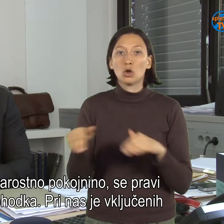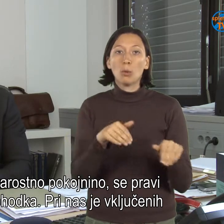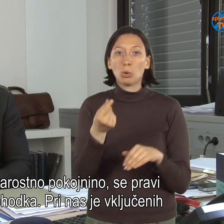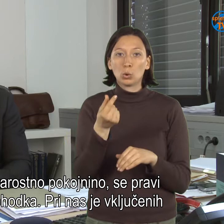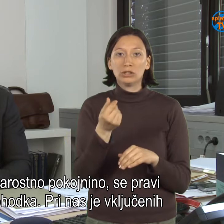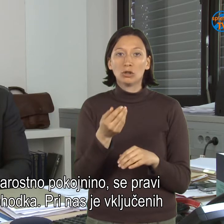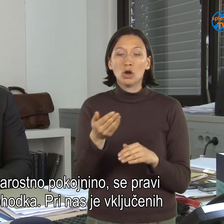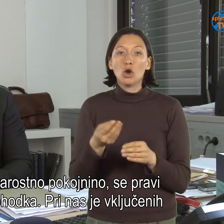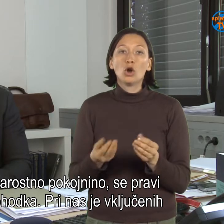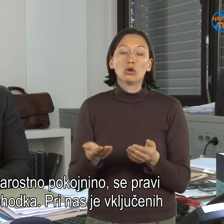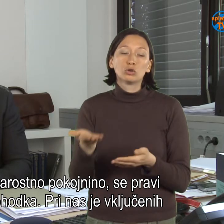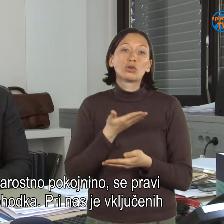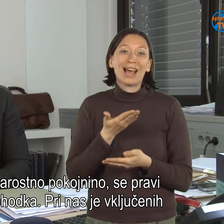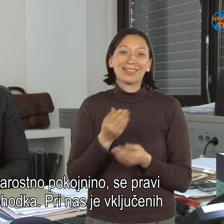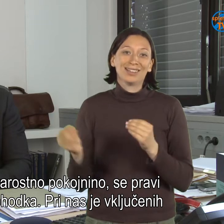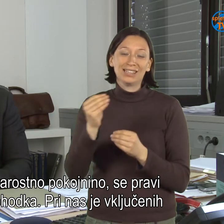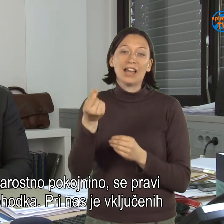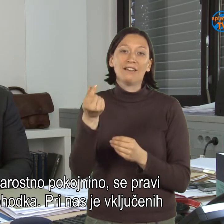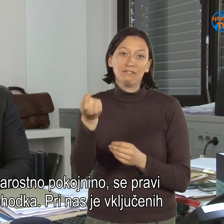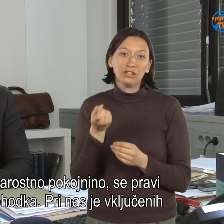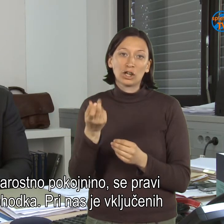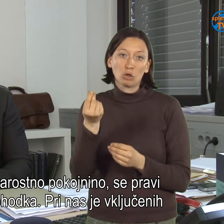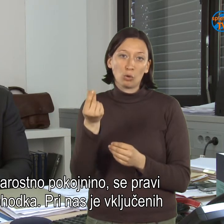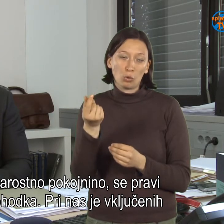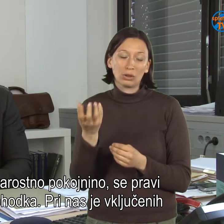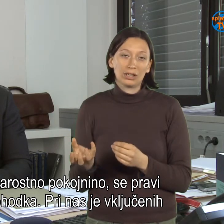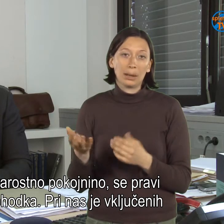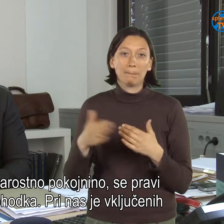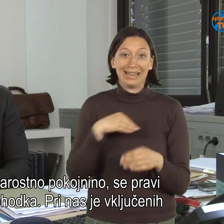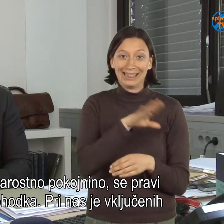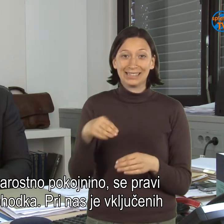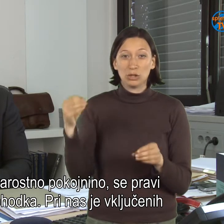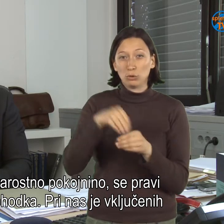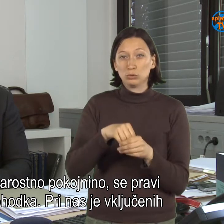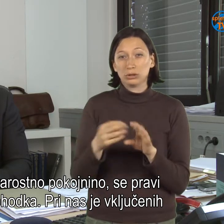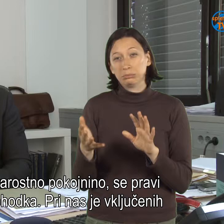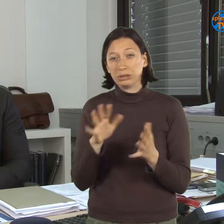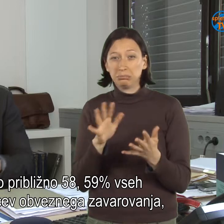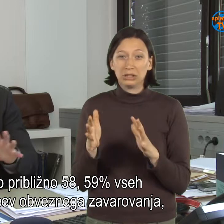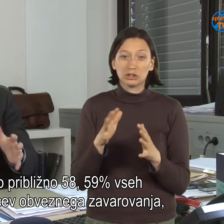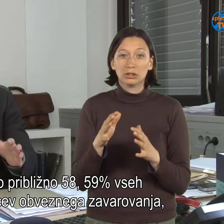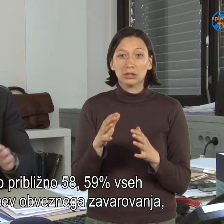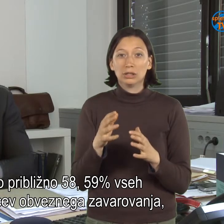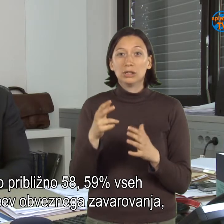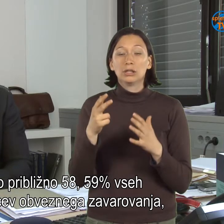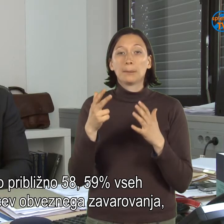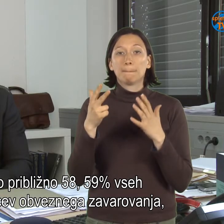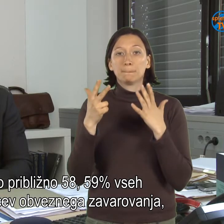pravi ta dodaten vir dohodka, ne. Pri nas je vključenih trenutno približno tam